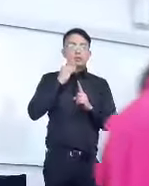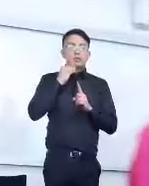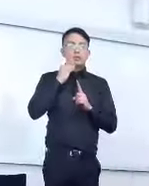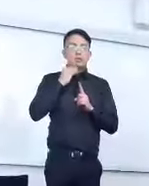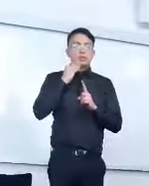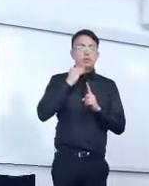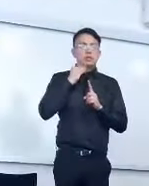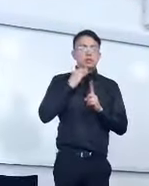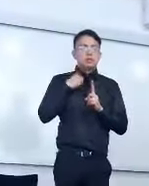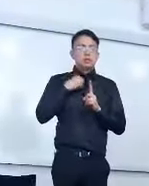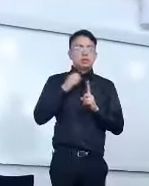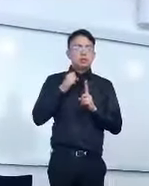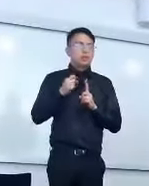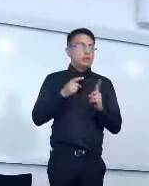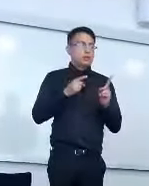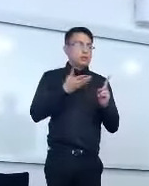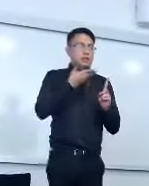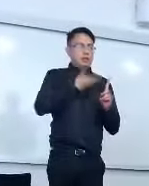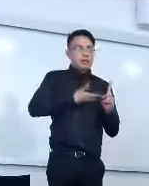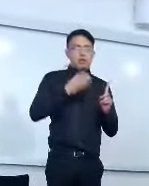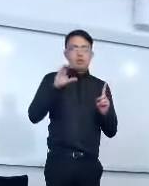que la rosadita.